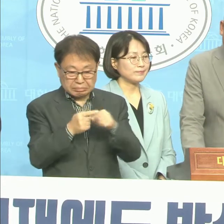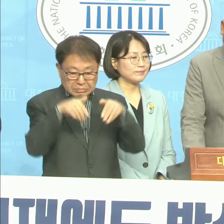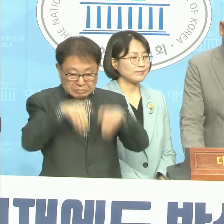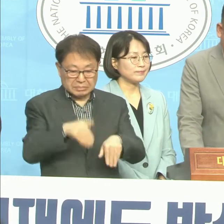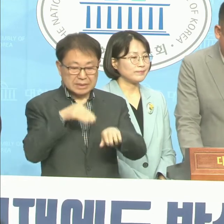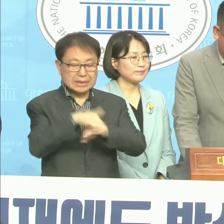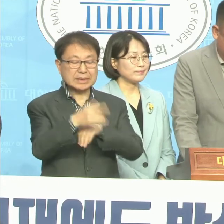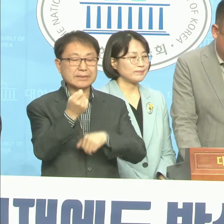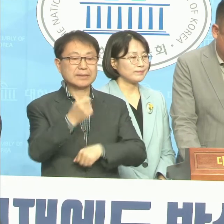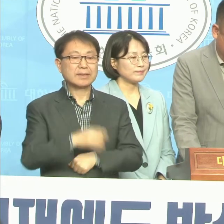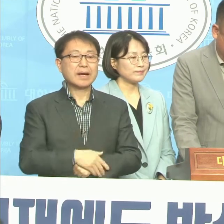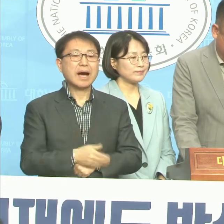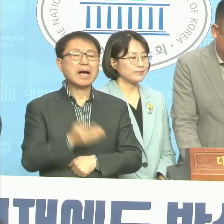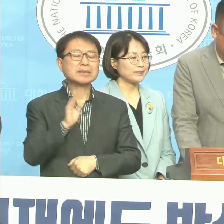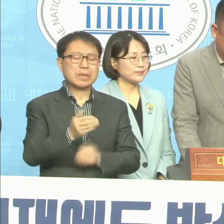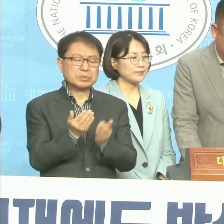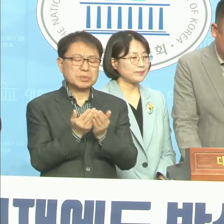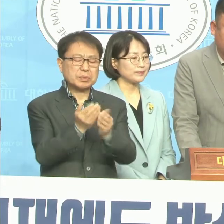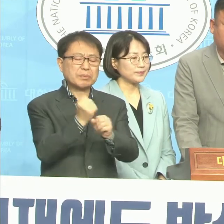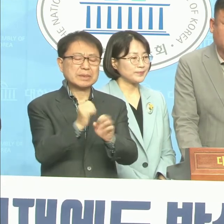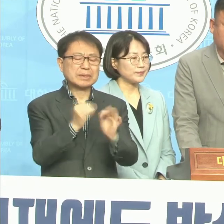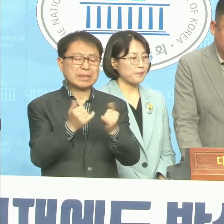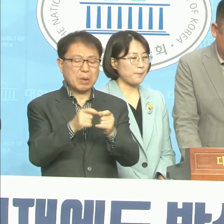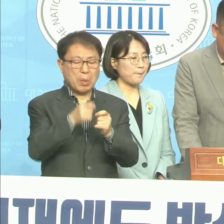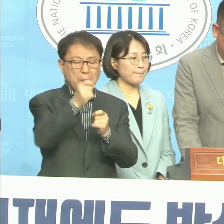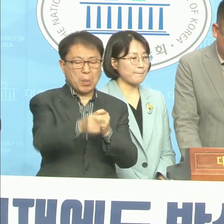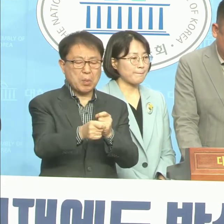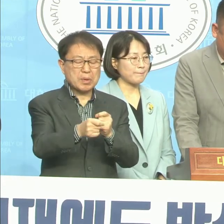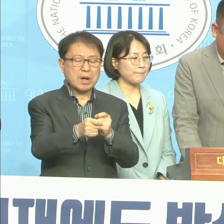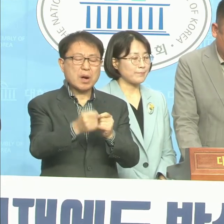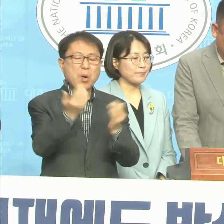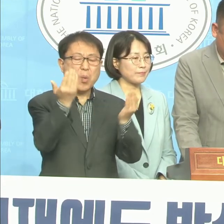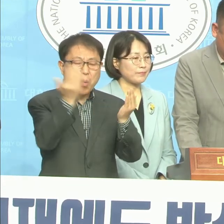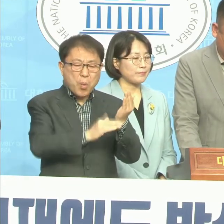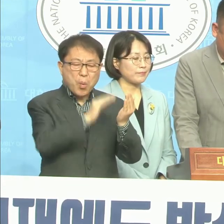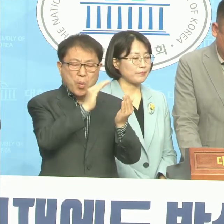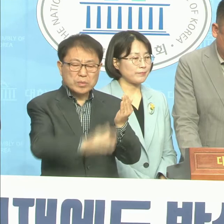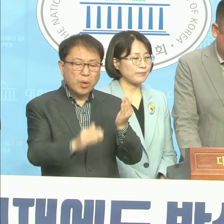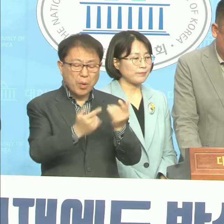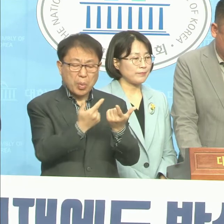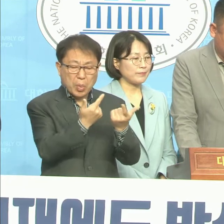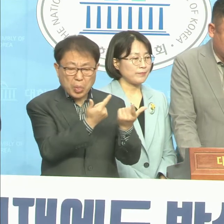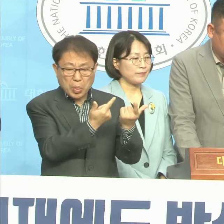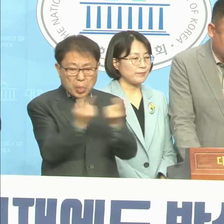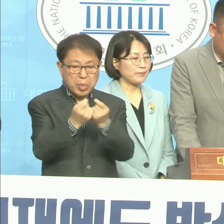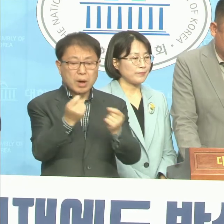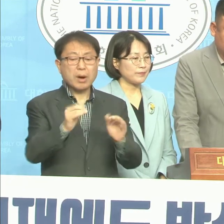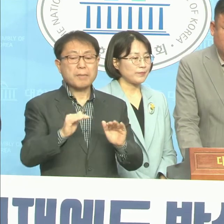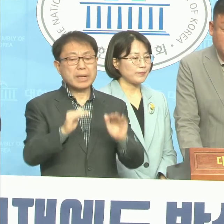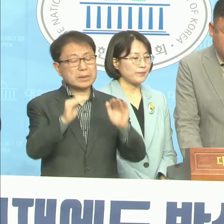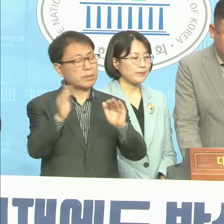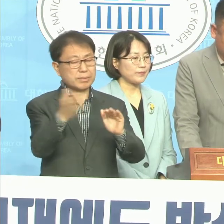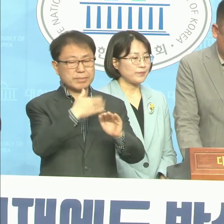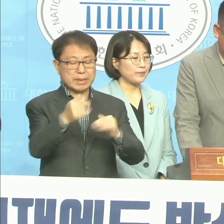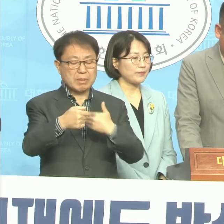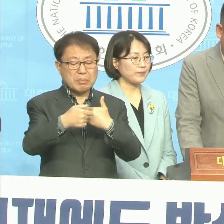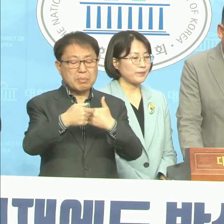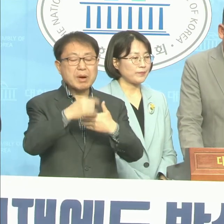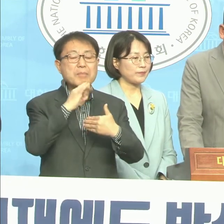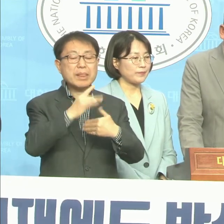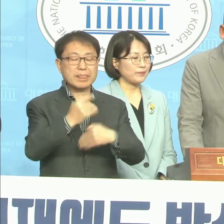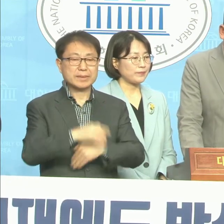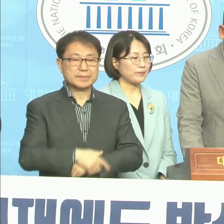씁니다 그러나 좀 사라 파도 관계에서 공증 가산 생은 어디에도 존재하지 않으며 홀 좋은 문 3 에서만 존재하는